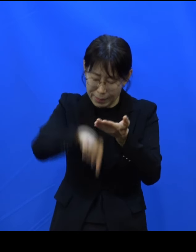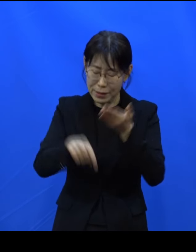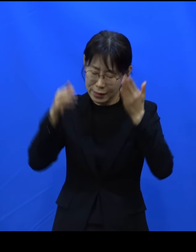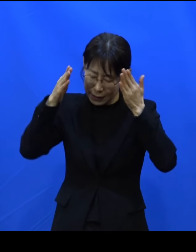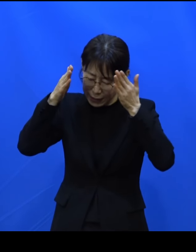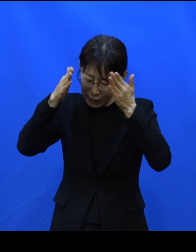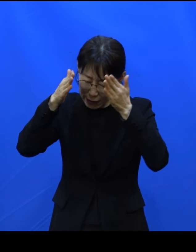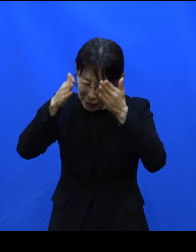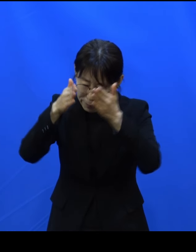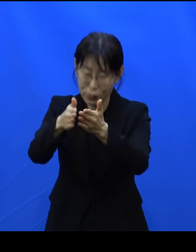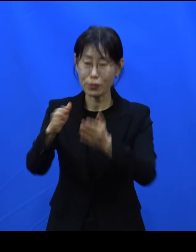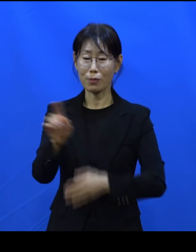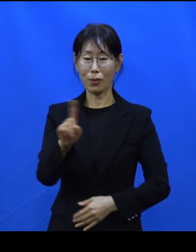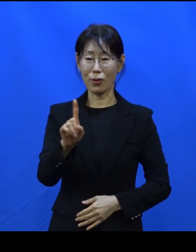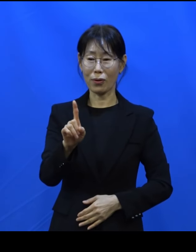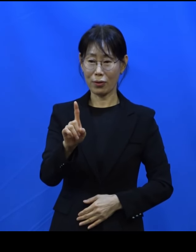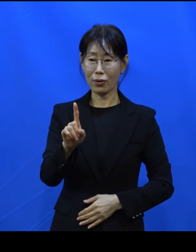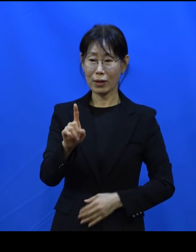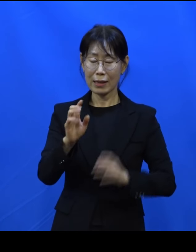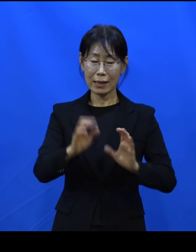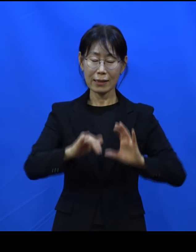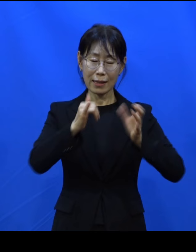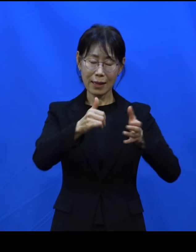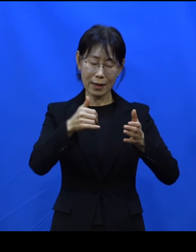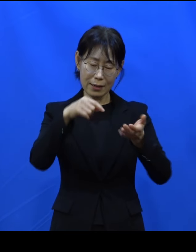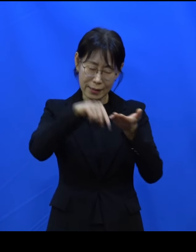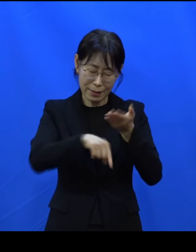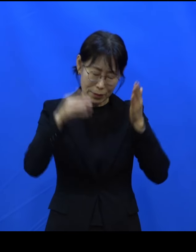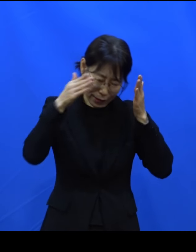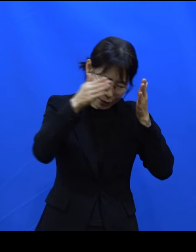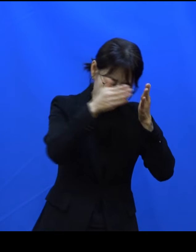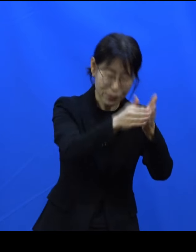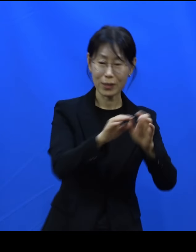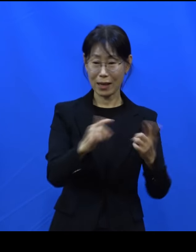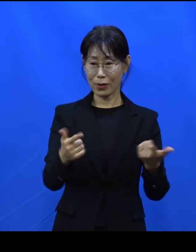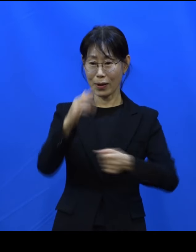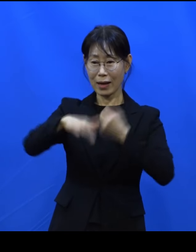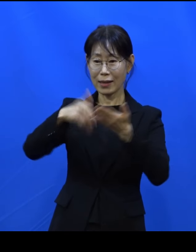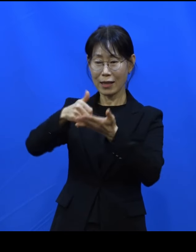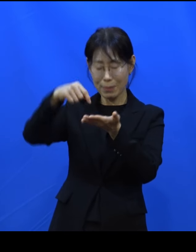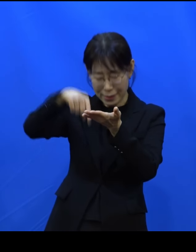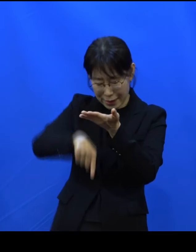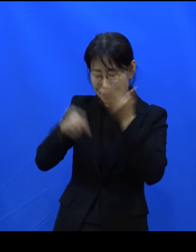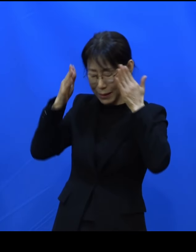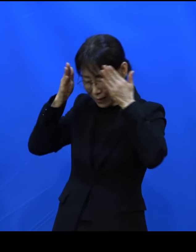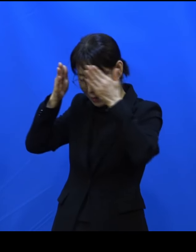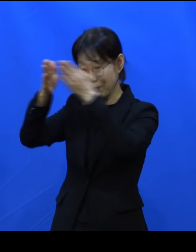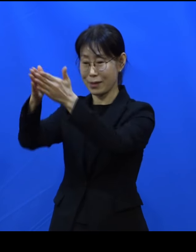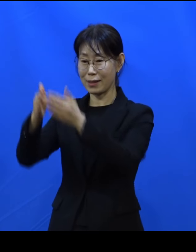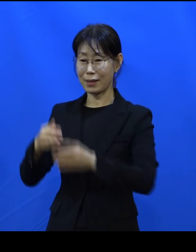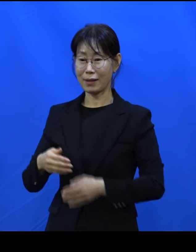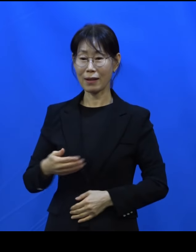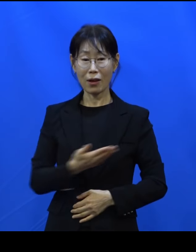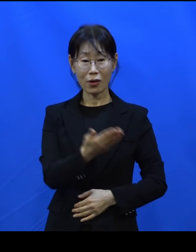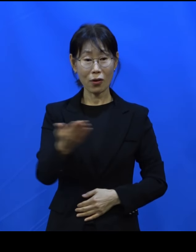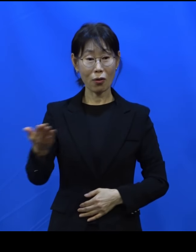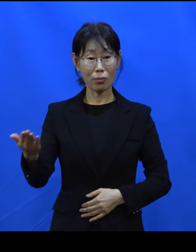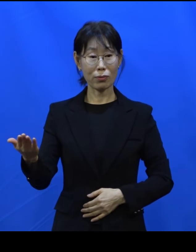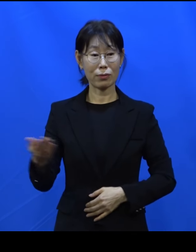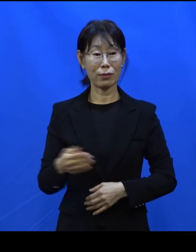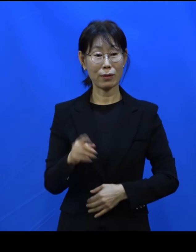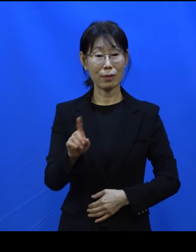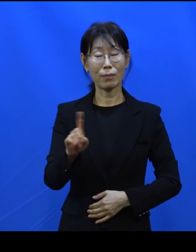생겼어요. 영적 시력이 현저히 떨어졌어요. 오늘날 우리에게 힘든 게 뭔지 아세요? 주목하는 게 힘들어요.